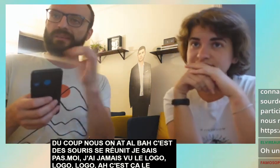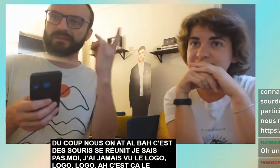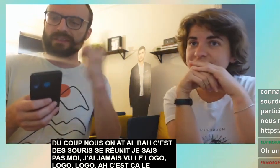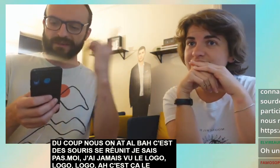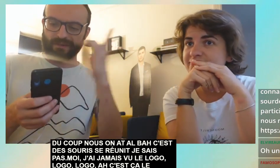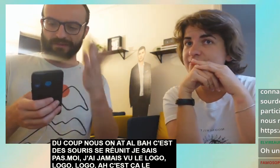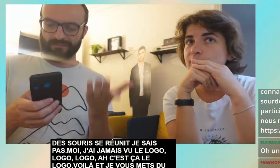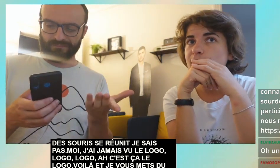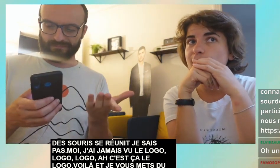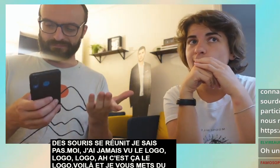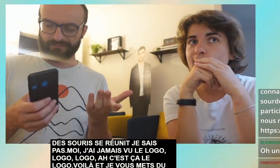de Discord.